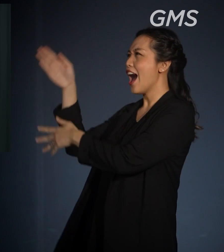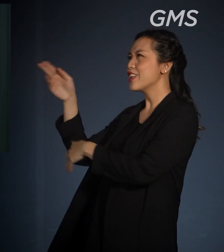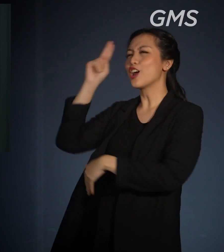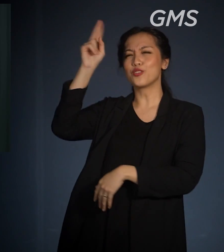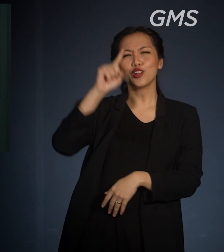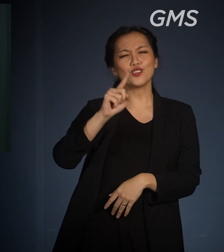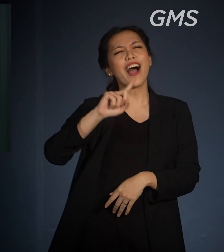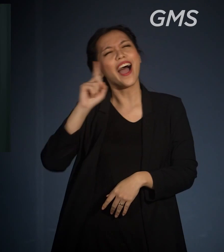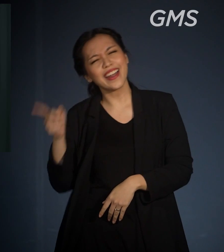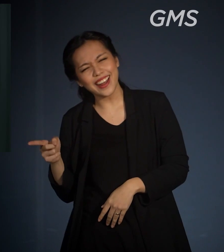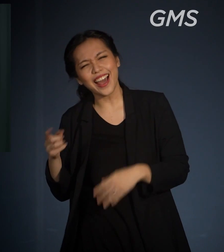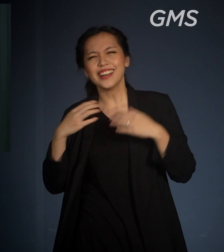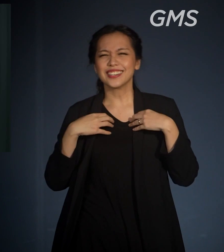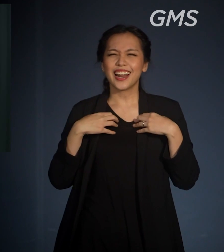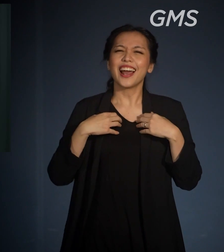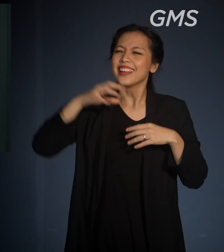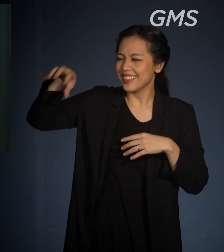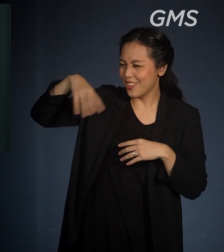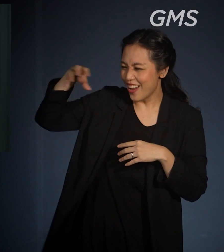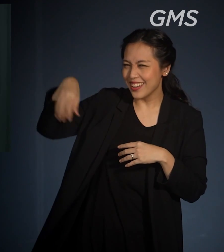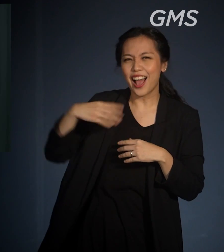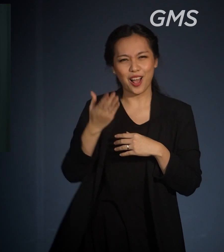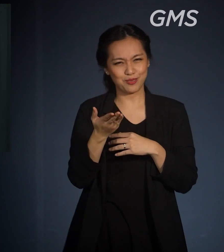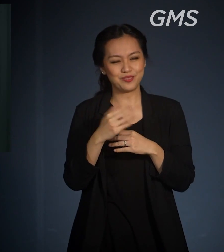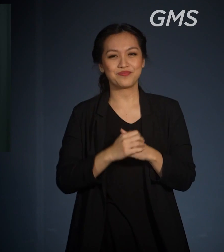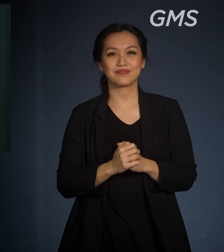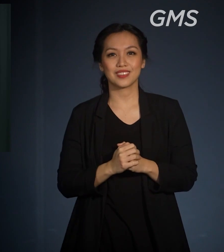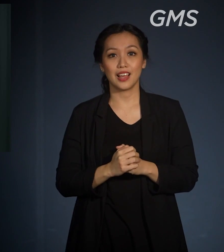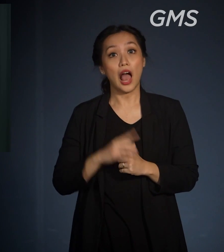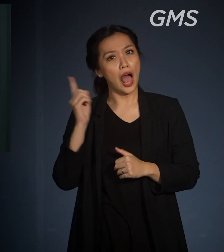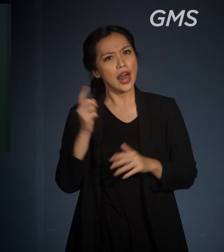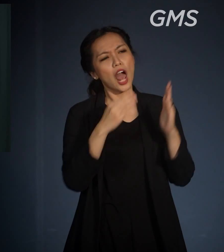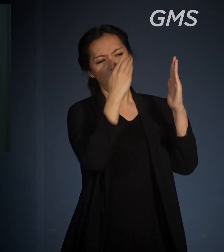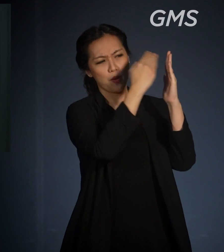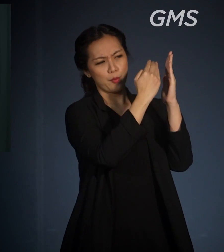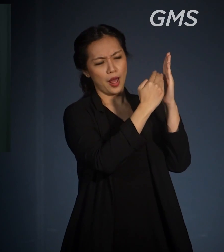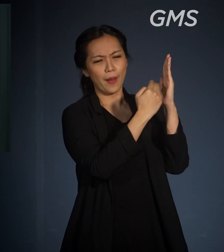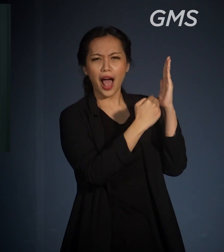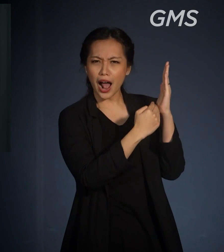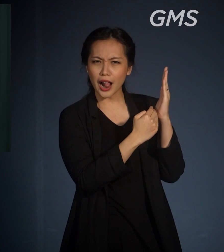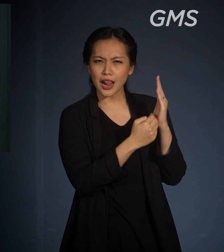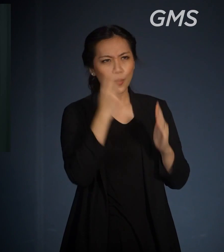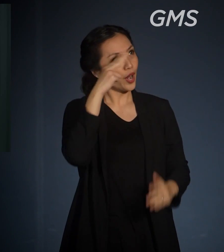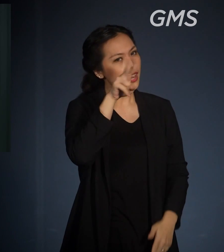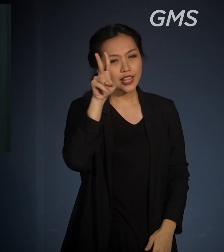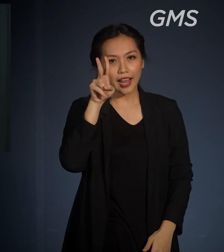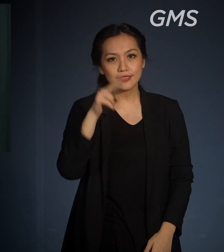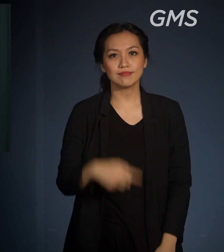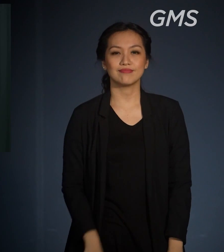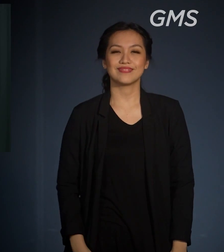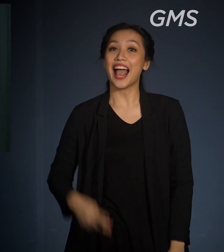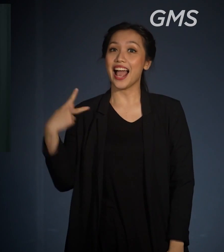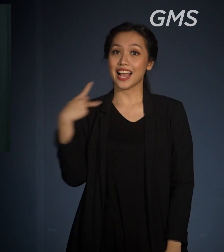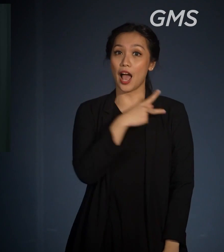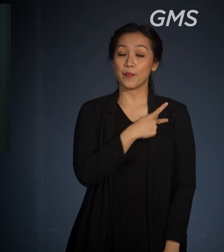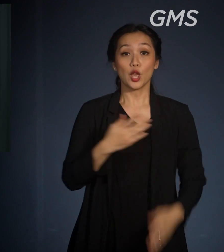ada di tengah-tengah Anda sekeluarga. Ada beberapa hal yang perlu diperhatikan di dalam ibadah ini. Kami dari Gereja Mawar Sharon,